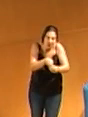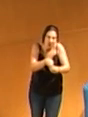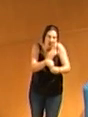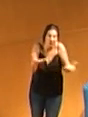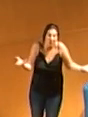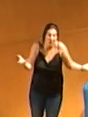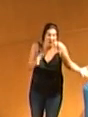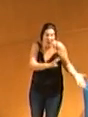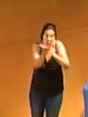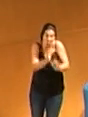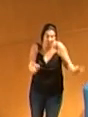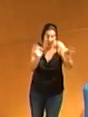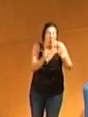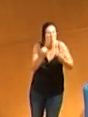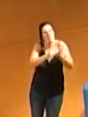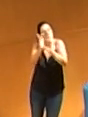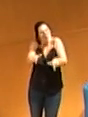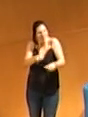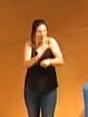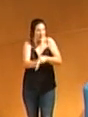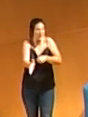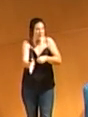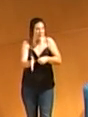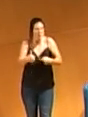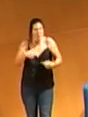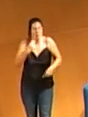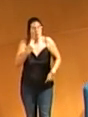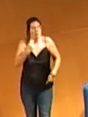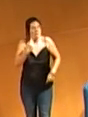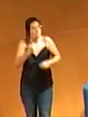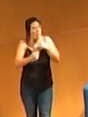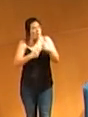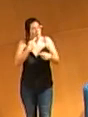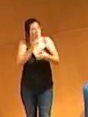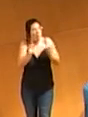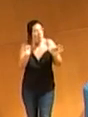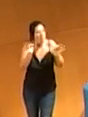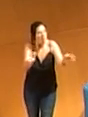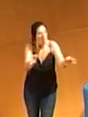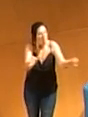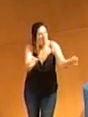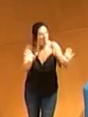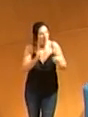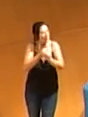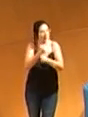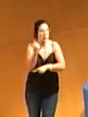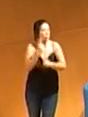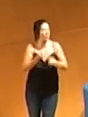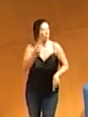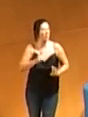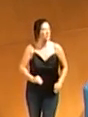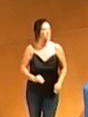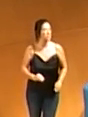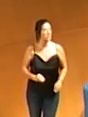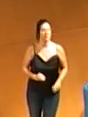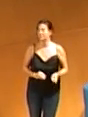d'une violence terrible pour les jeunes parents. Il ne faut pas qu'on vire ancien combattant, il faut qu'on reste combattant. Mais juste quand même pour